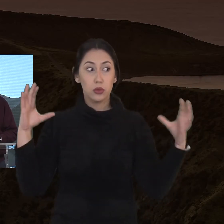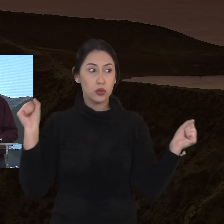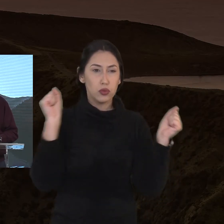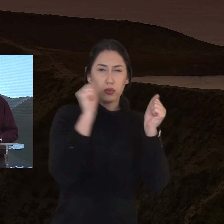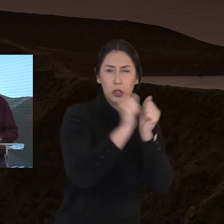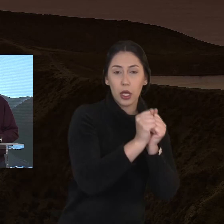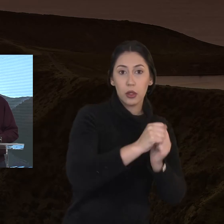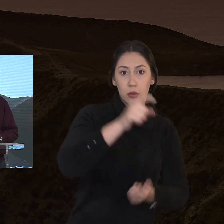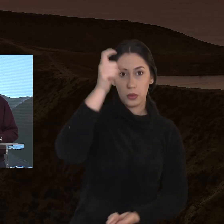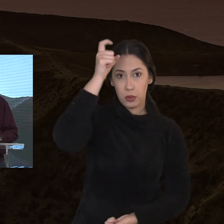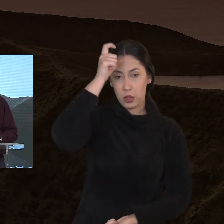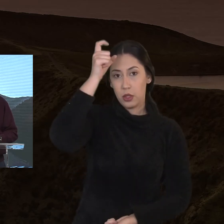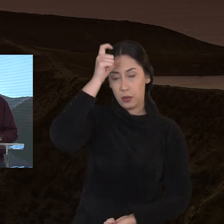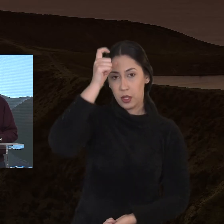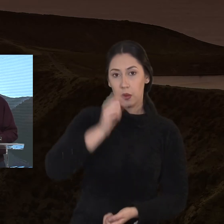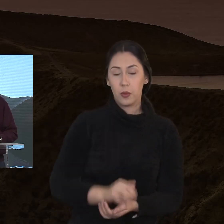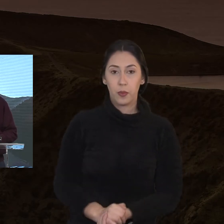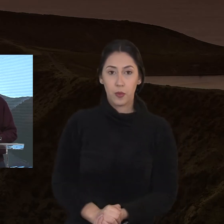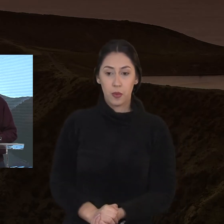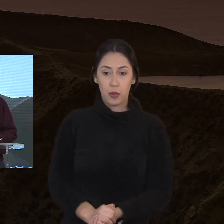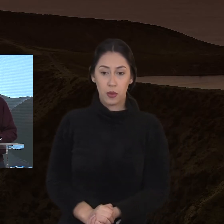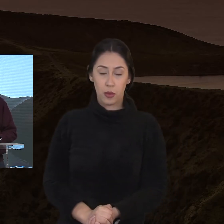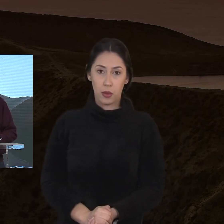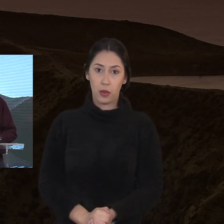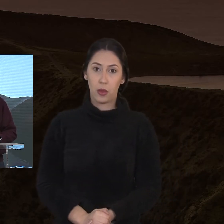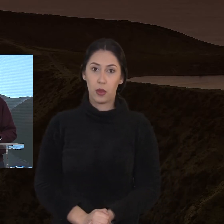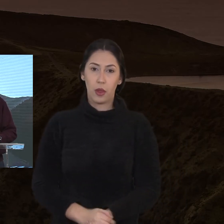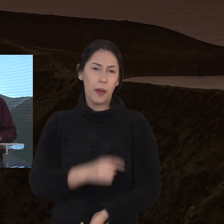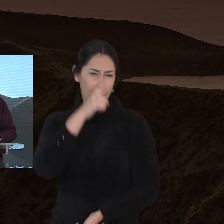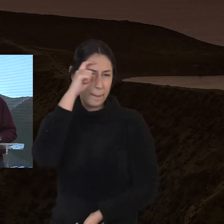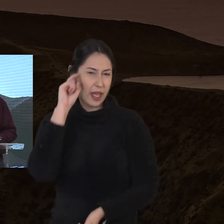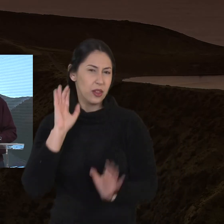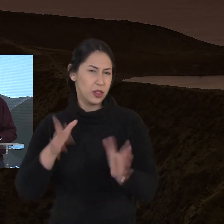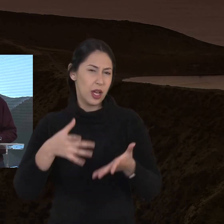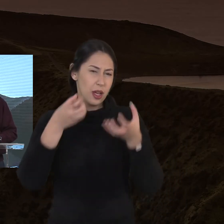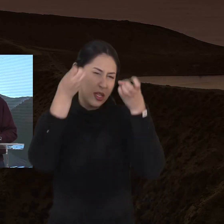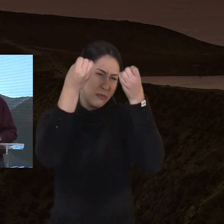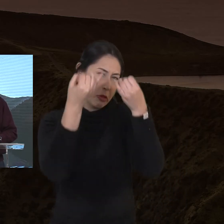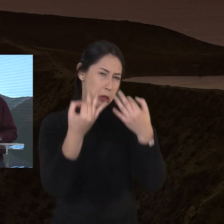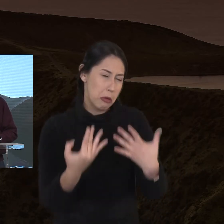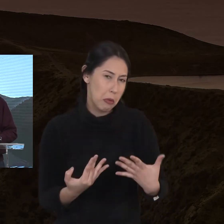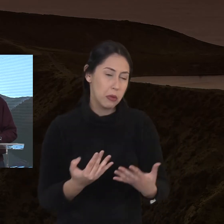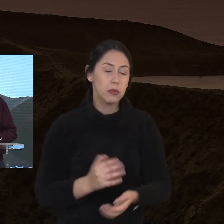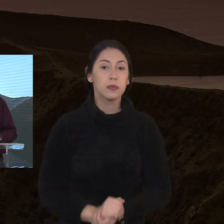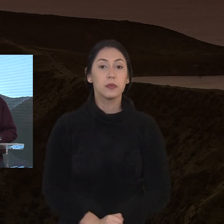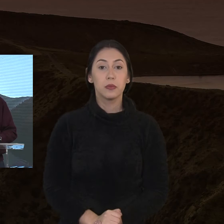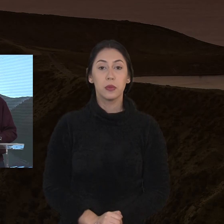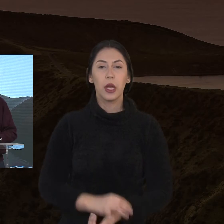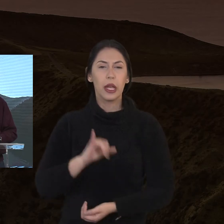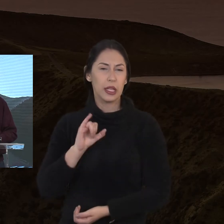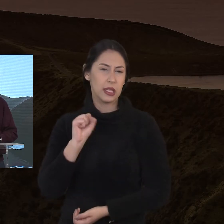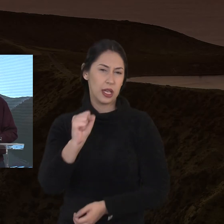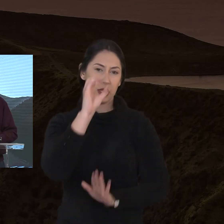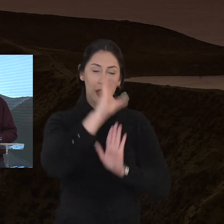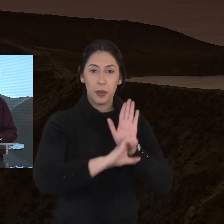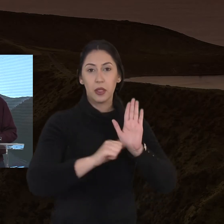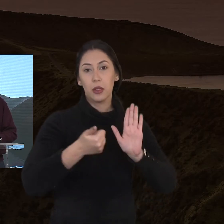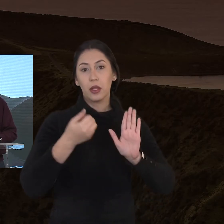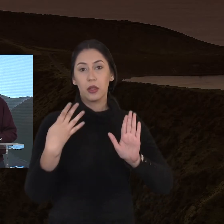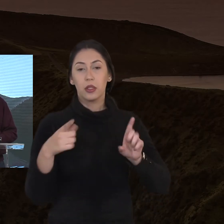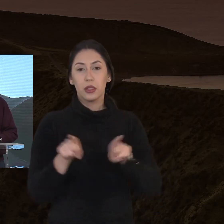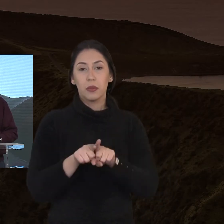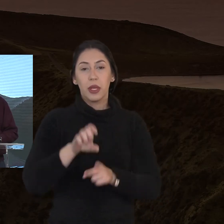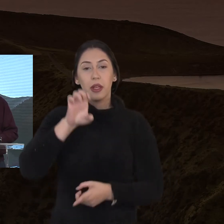rebelião contra deus quando o satanás o pedro escreveu já com bastante detalhe rebelião de satanás em isaías 14